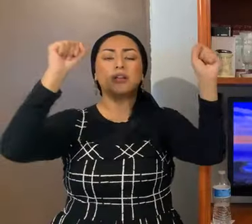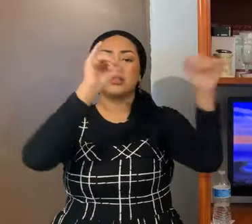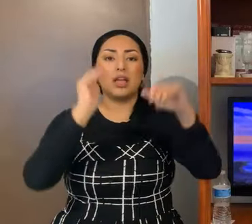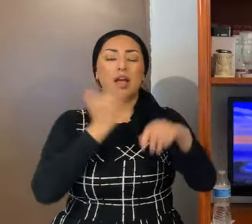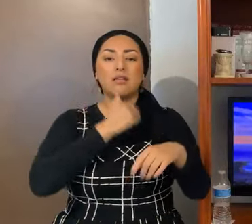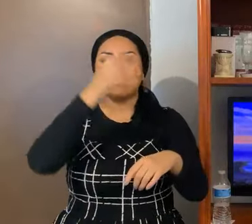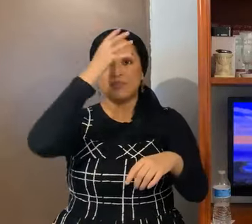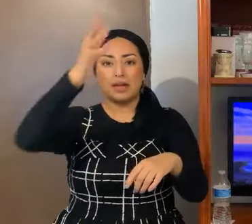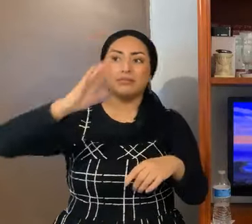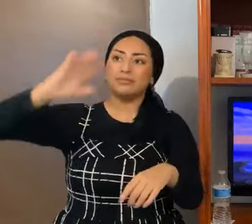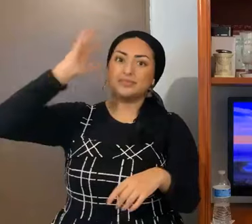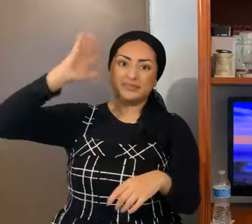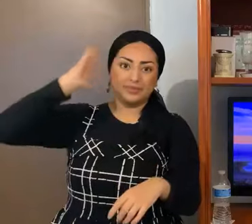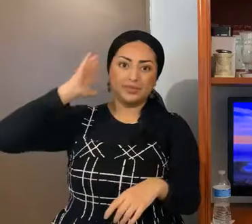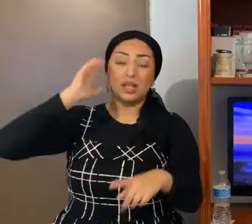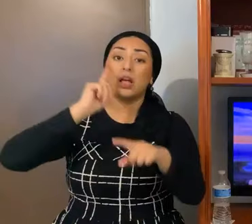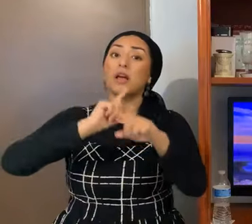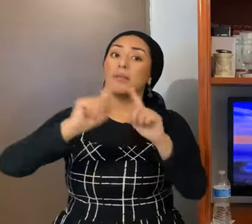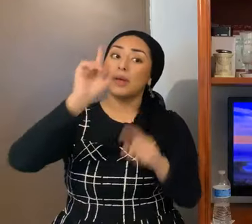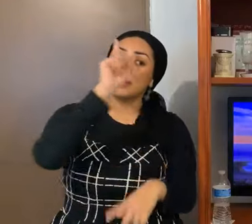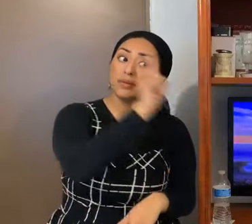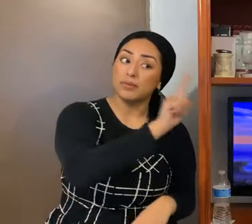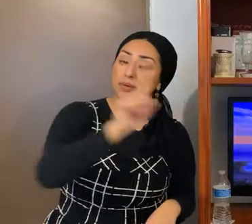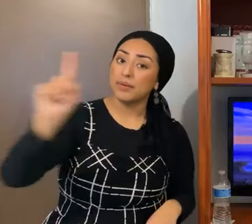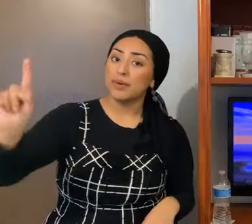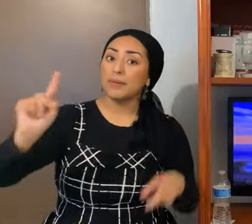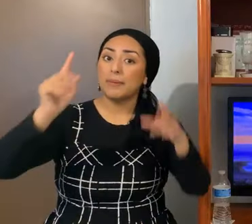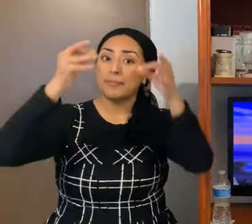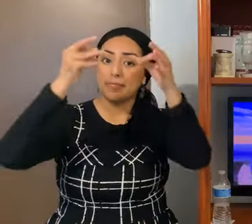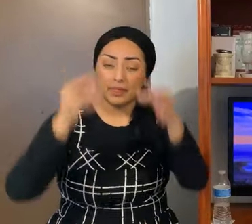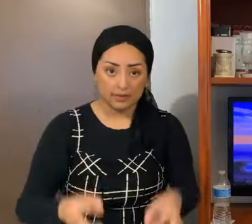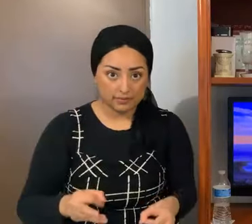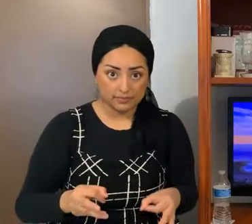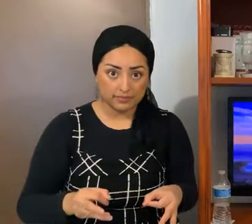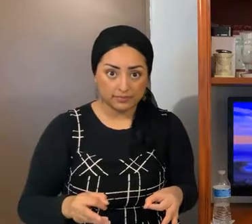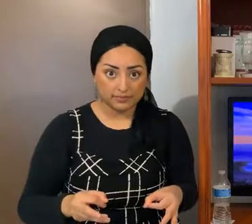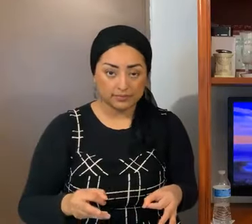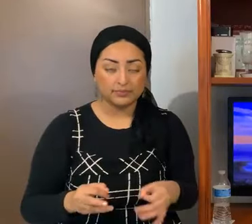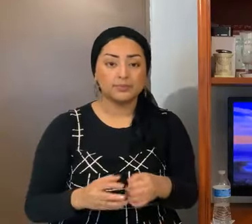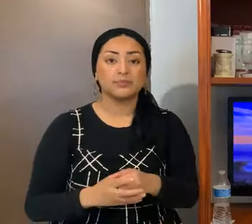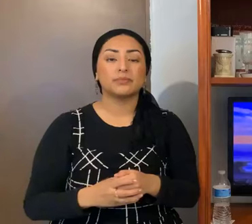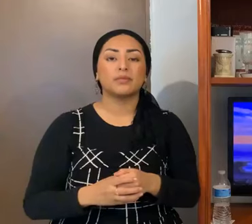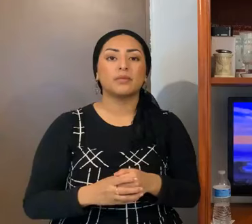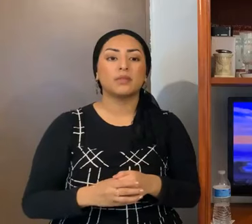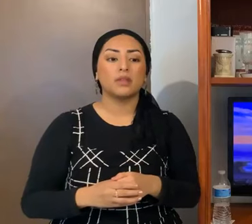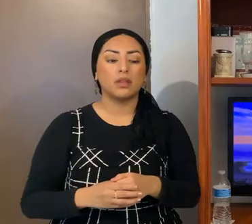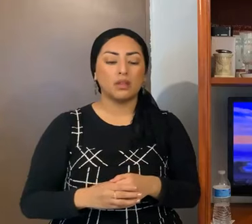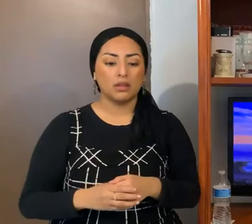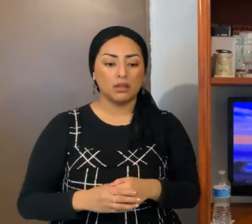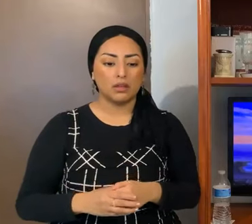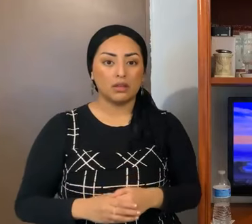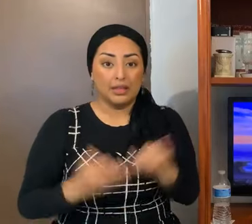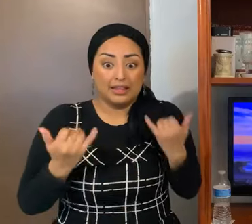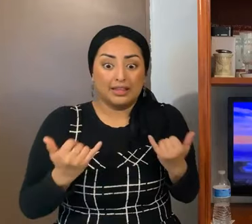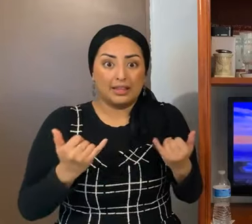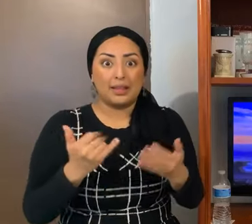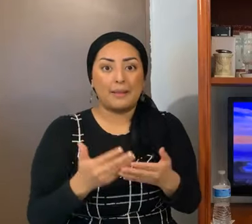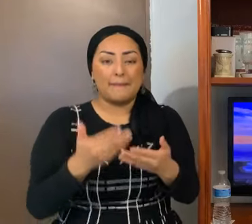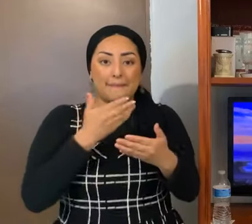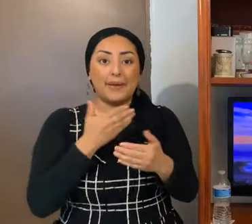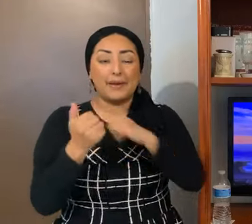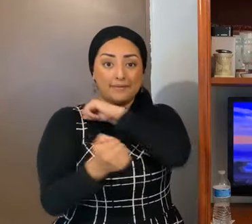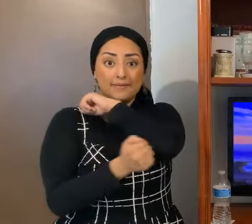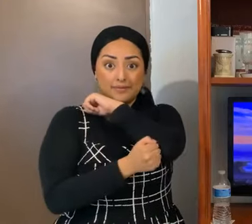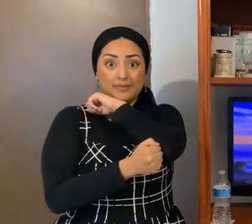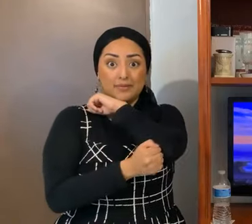nuestros padres. Pero depende de cada uno de nosotros. En medio de este pre-Pesach, ¿sí?